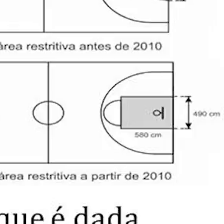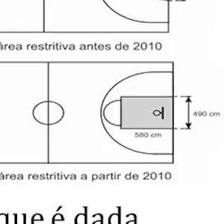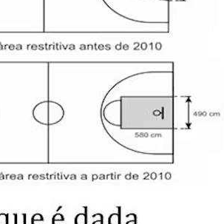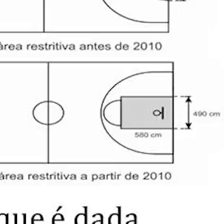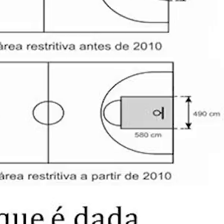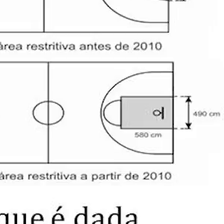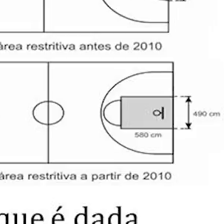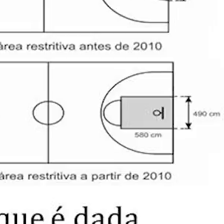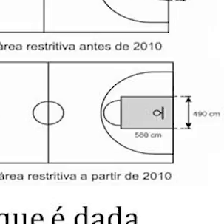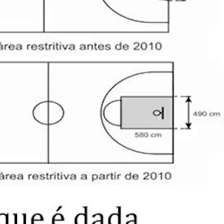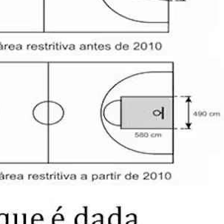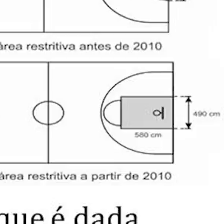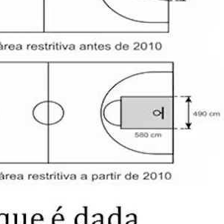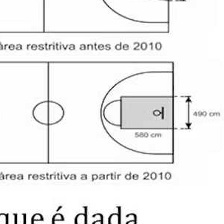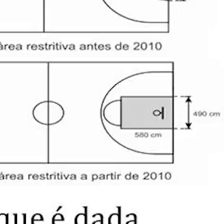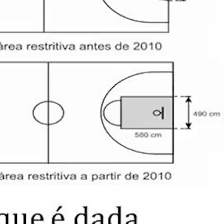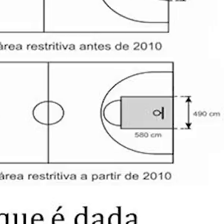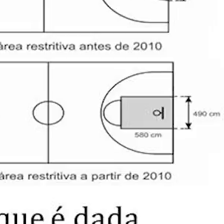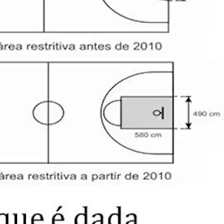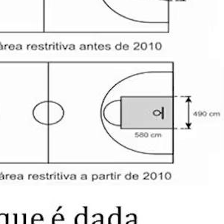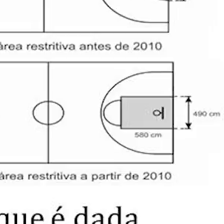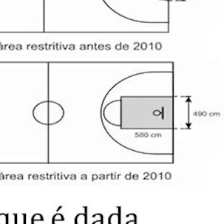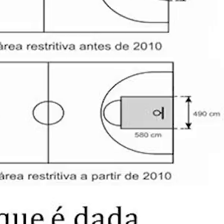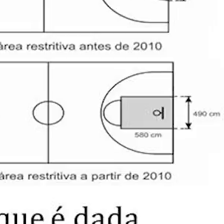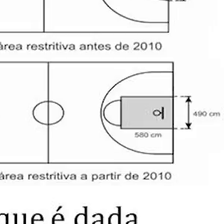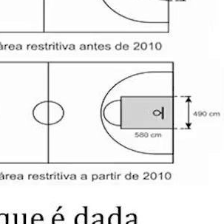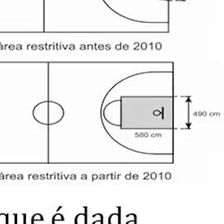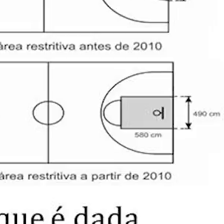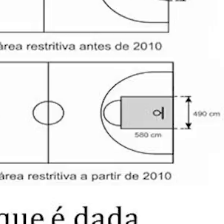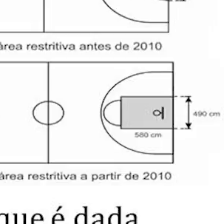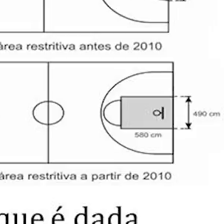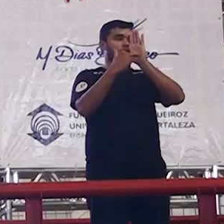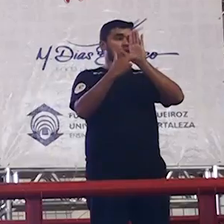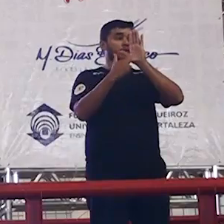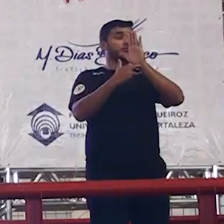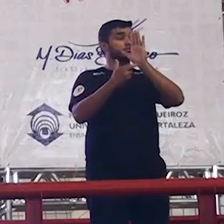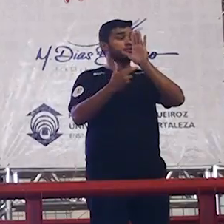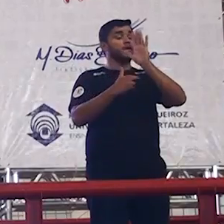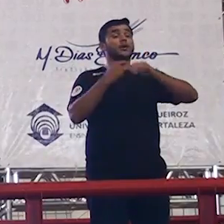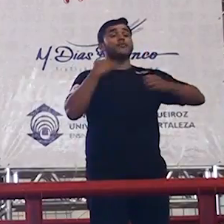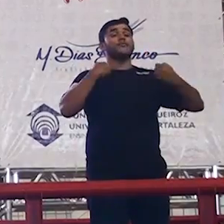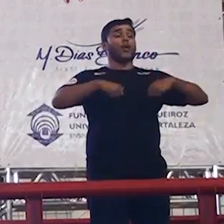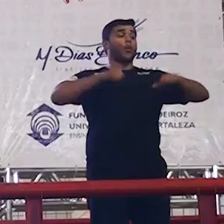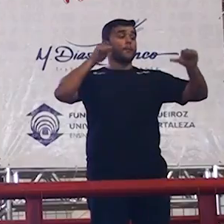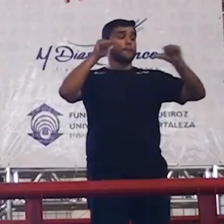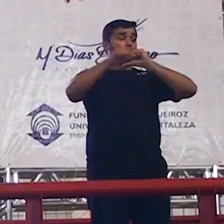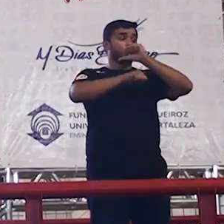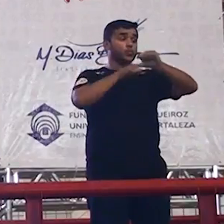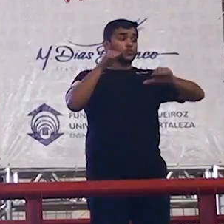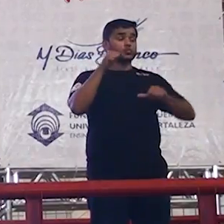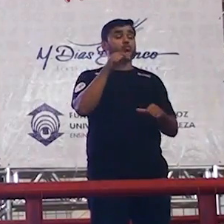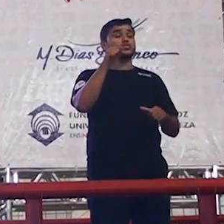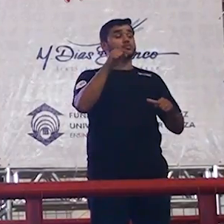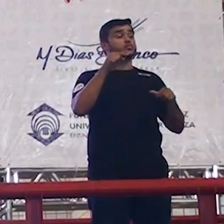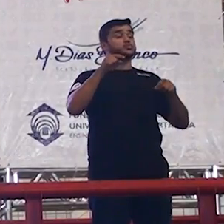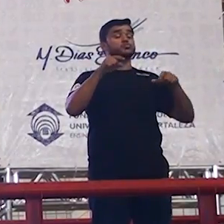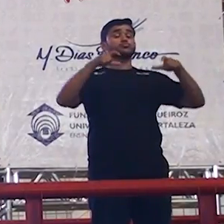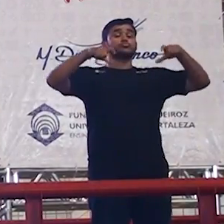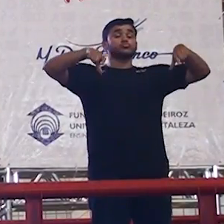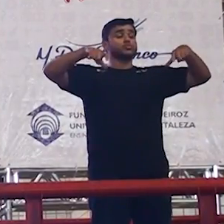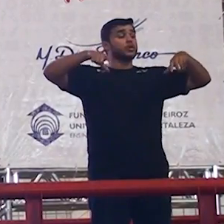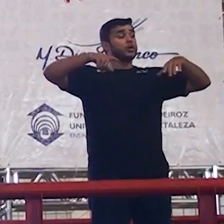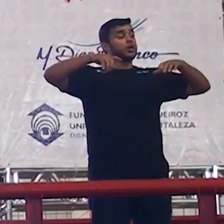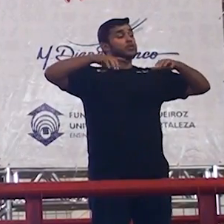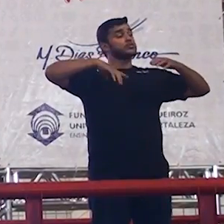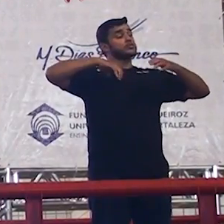Visando atender às orientações do Comitê Central da Federação Internacional de Basquete, em 2010,